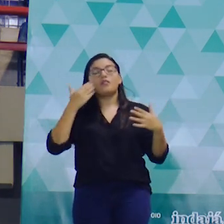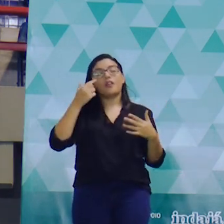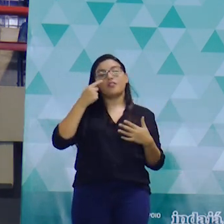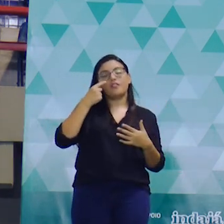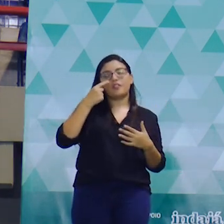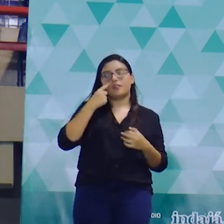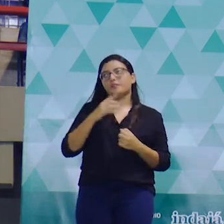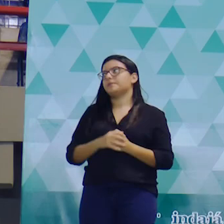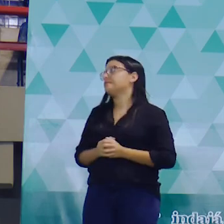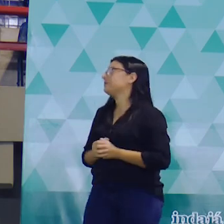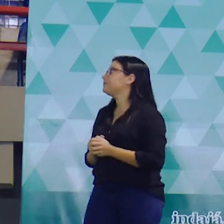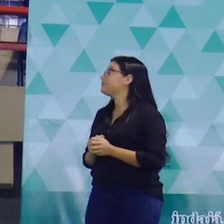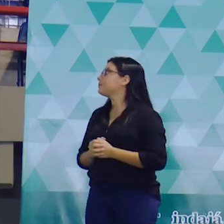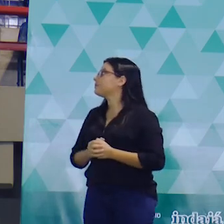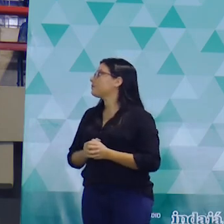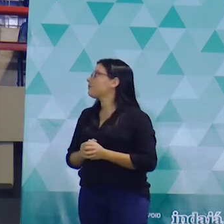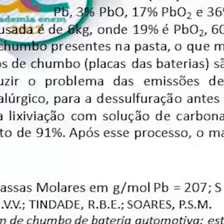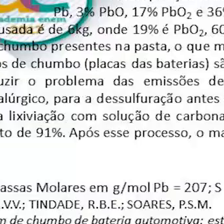A questão diz assim: